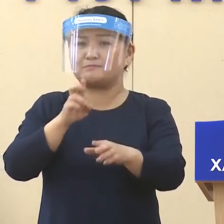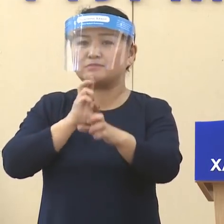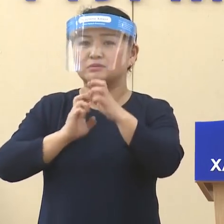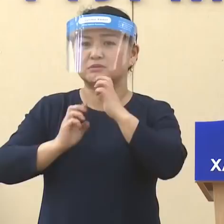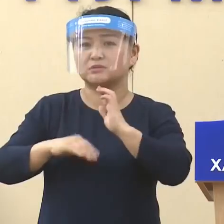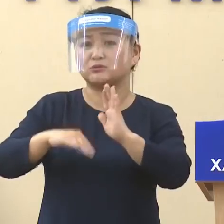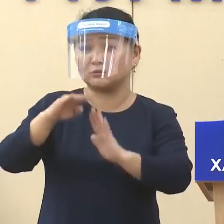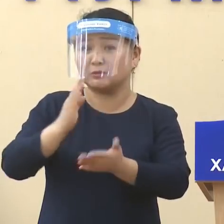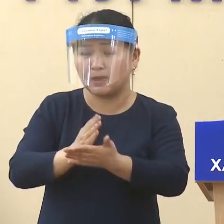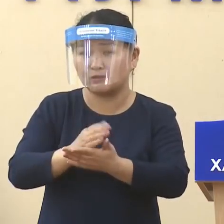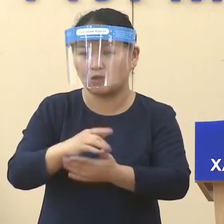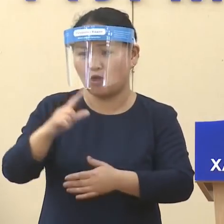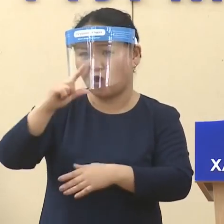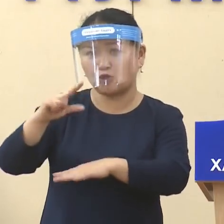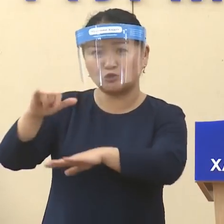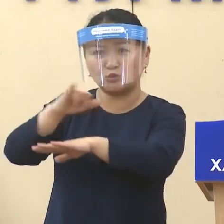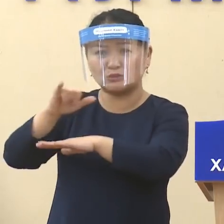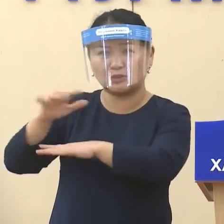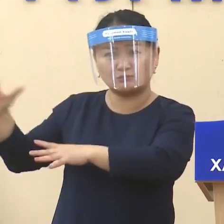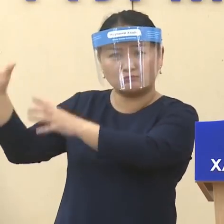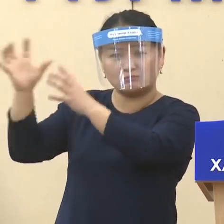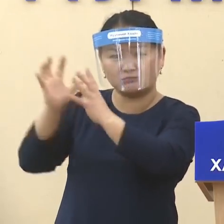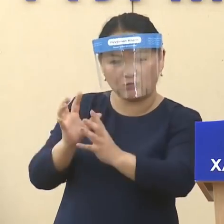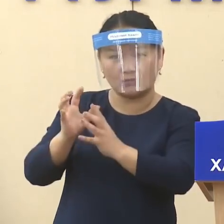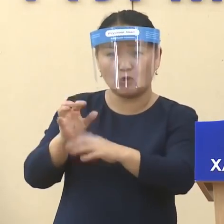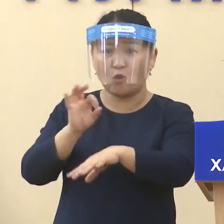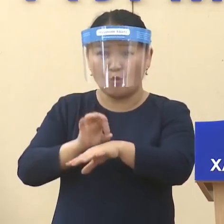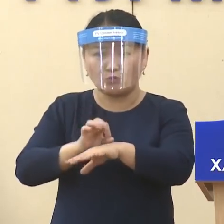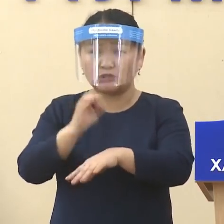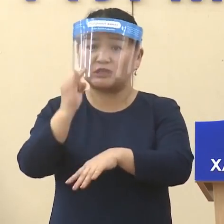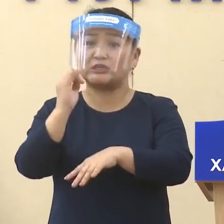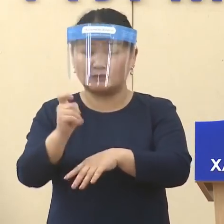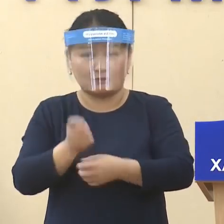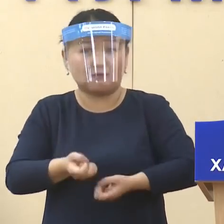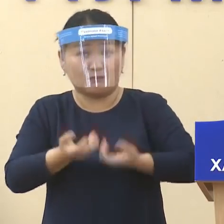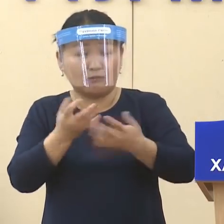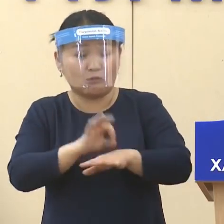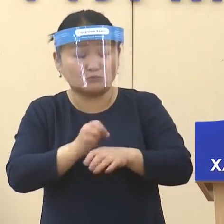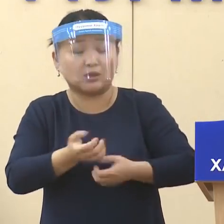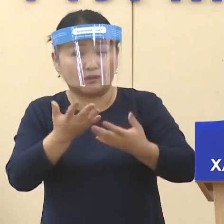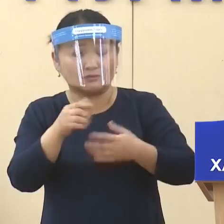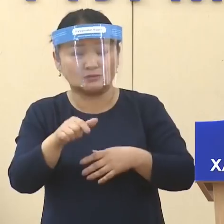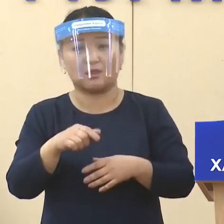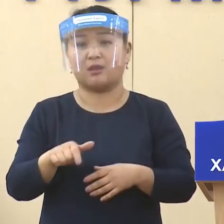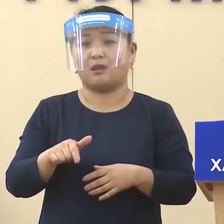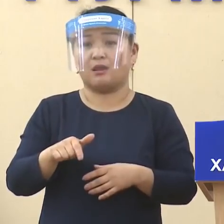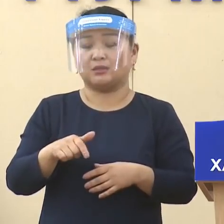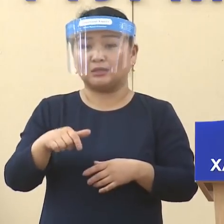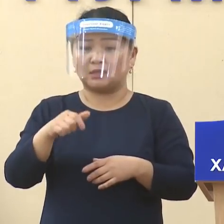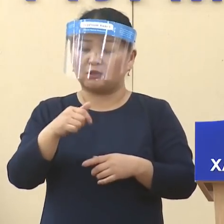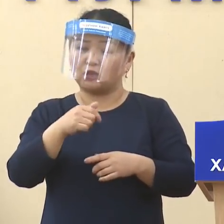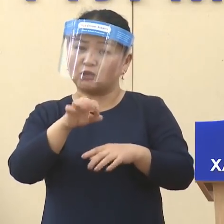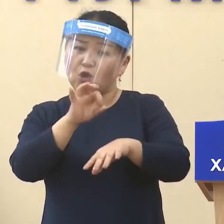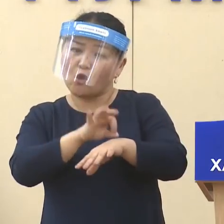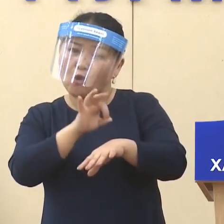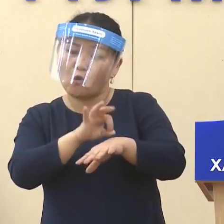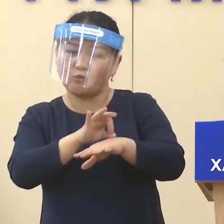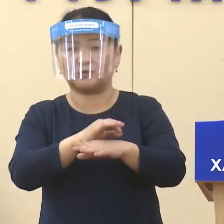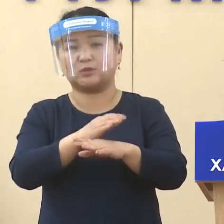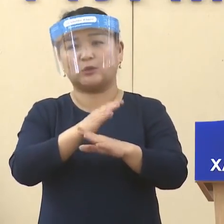улс бусад одоо халдварын өндөр эрсдэлтэй улсуудаас манай иргэд ирж байна. За халдварын голомт таслан зогсоодсон гэж